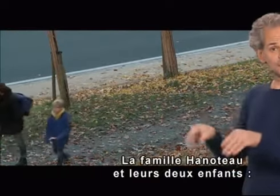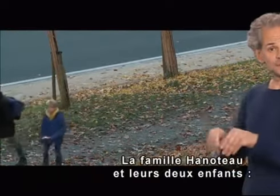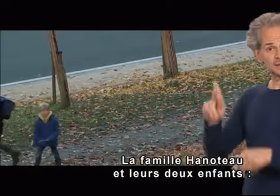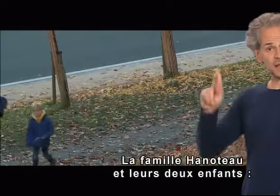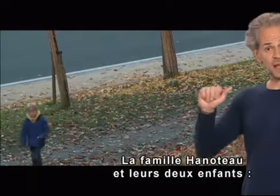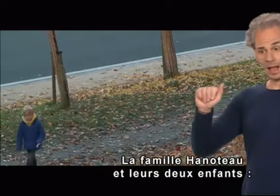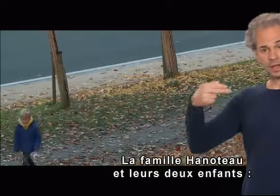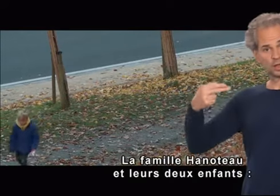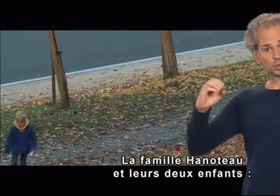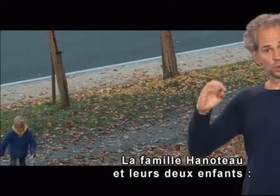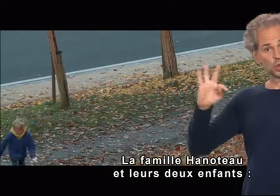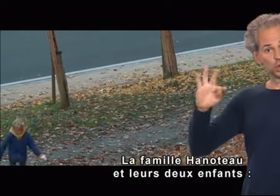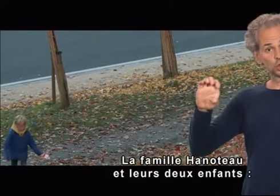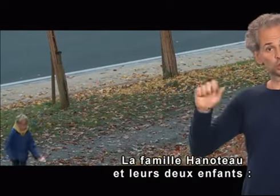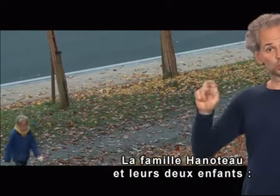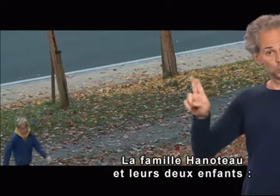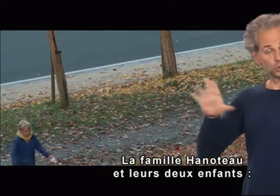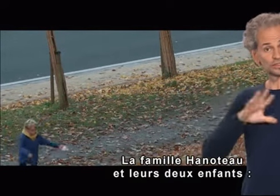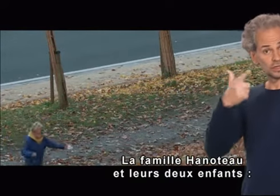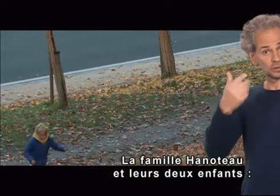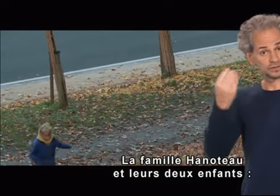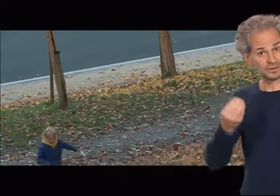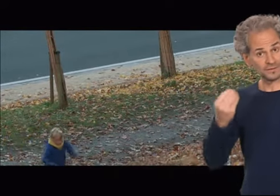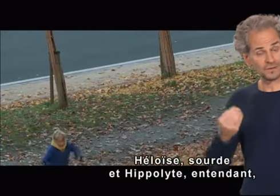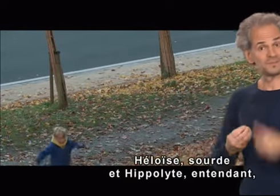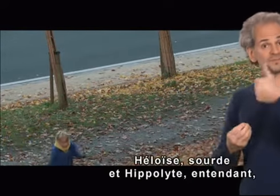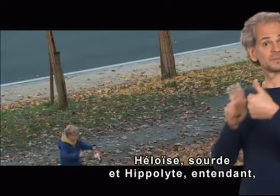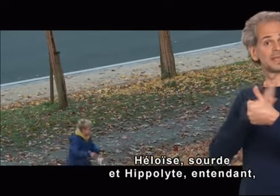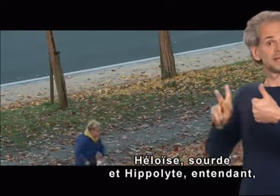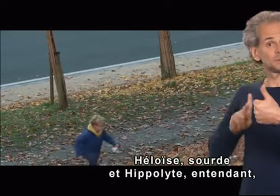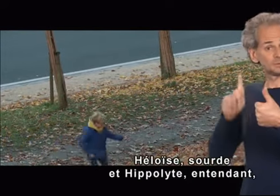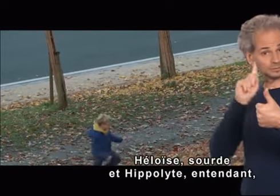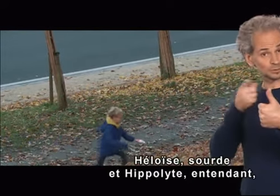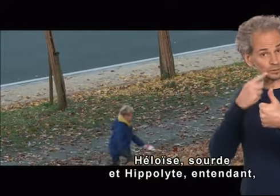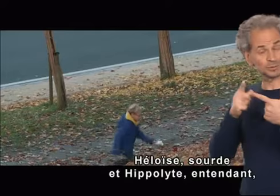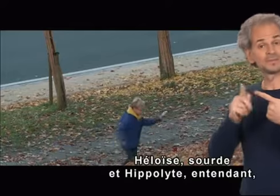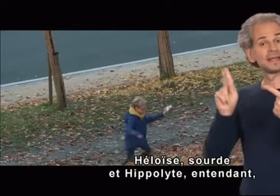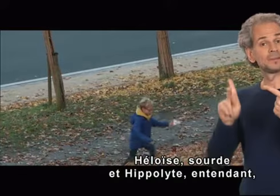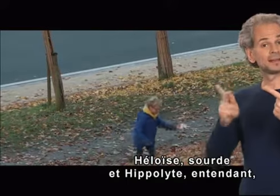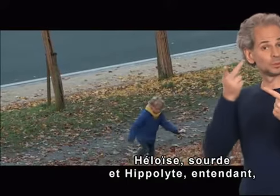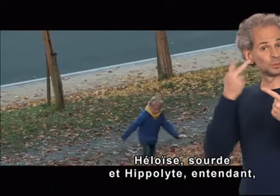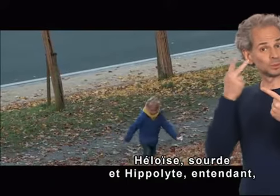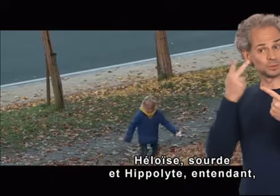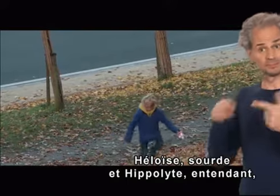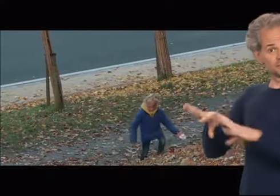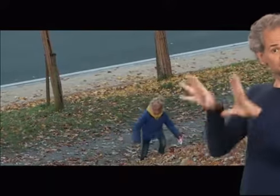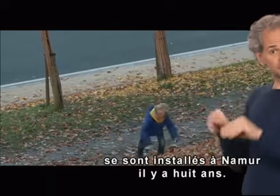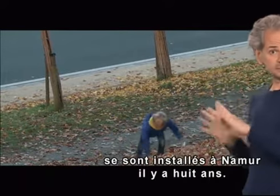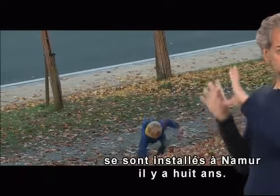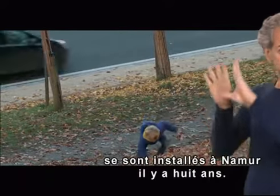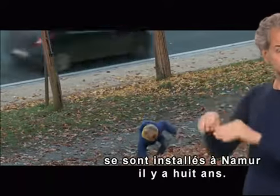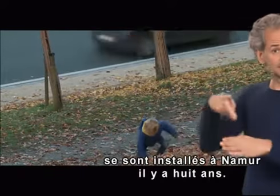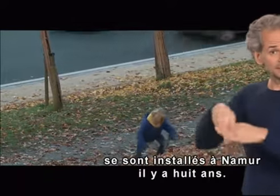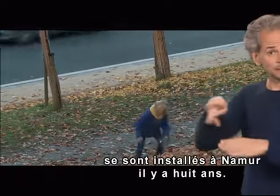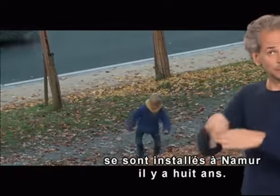La famille Anoto et leurs 2 enfants, Héloïse, sourde, et Hippolyte, entendant, se